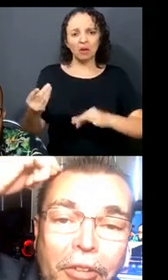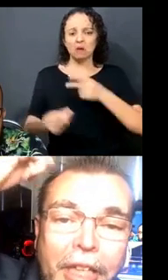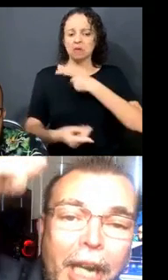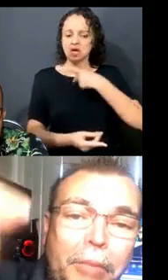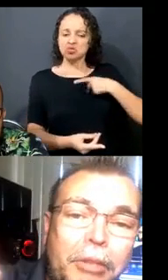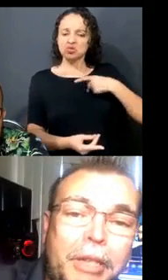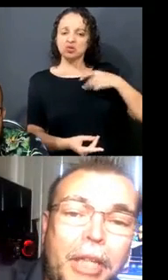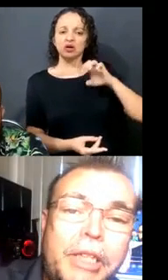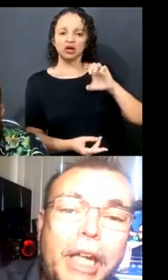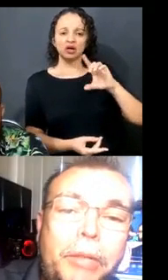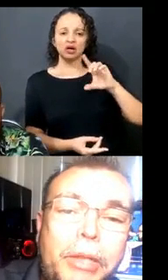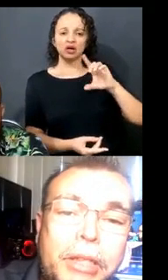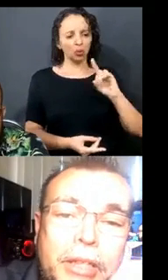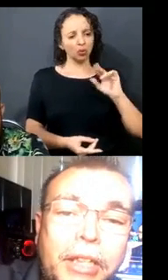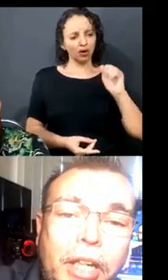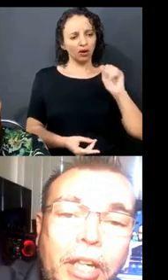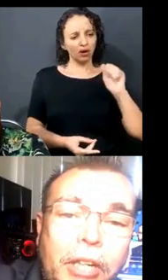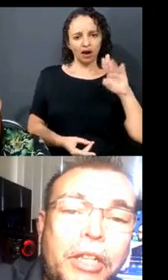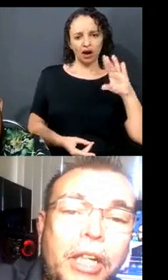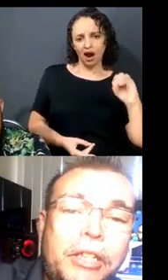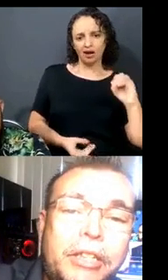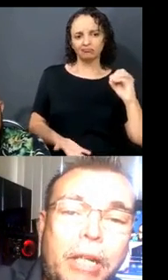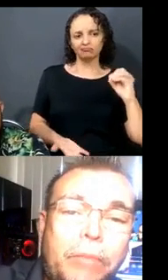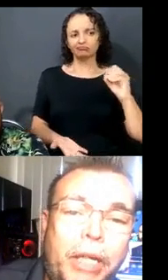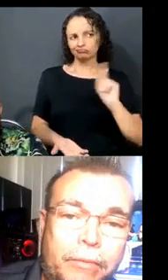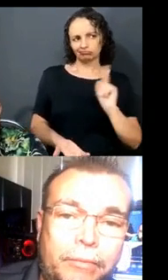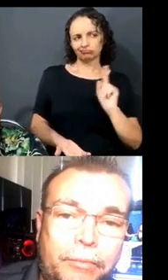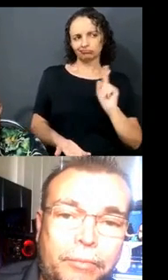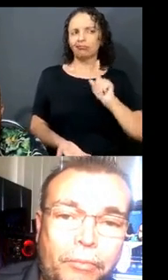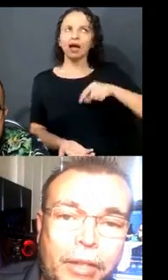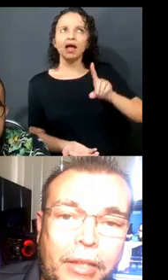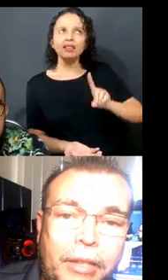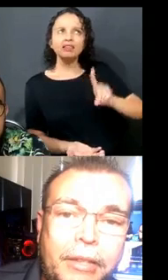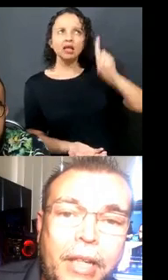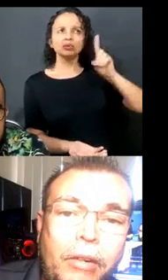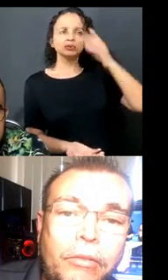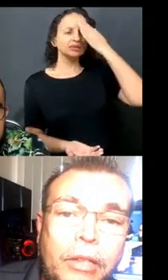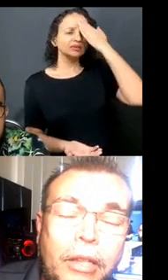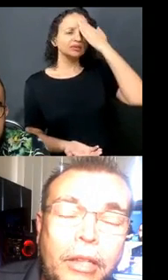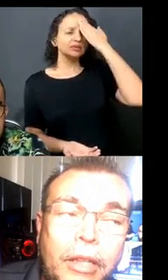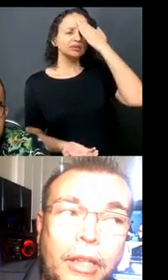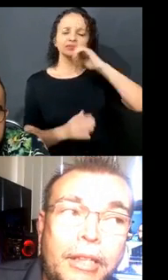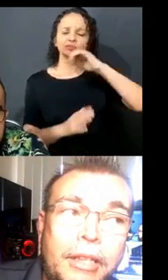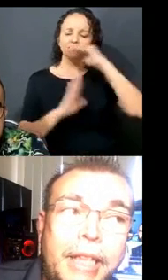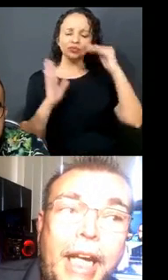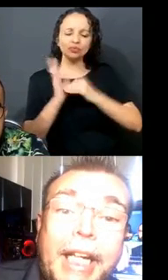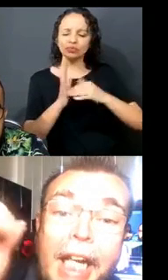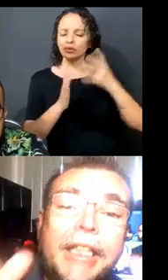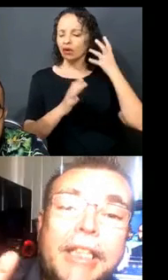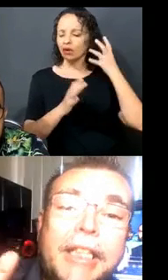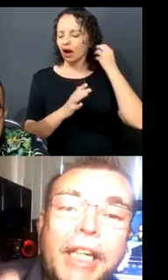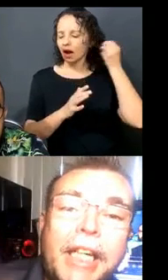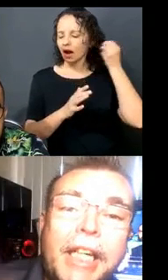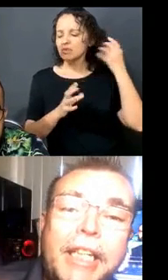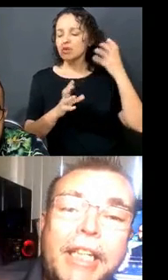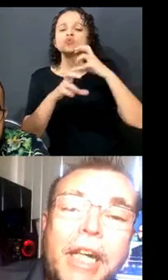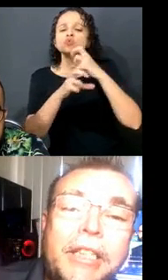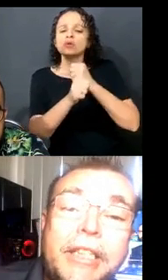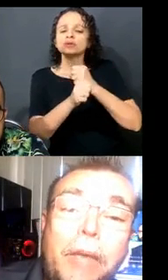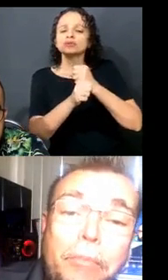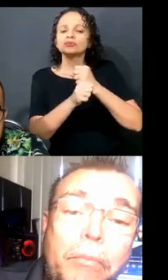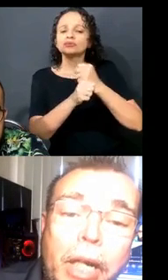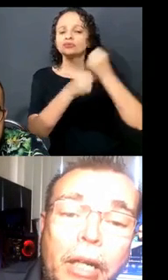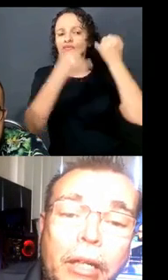João, que não cai um fio de cabelo da nossa cabeça sem que Deus esteja sabendo. Então,